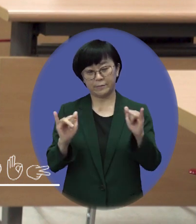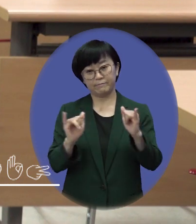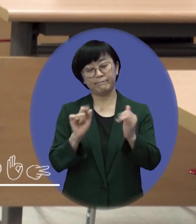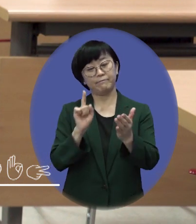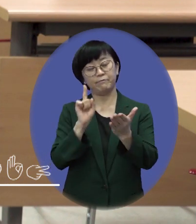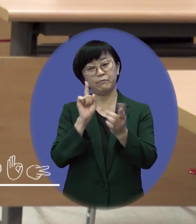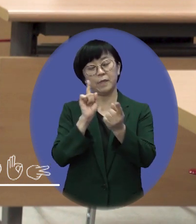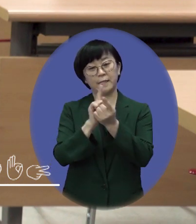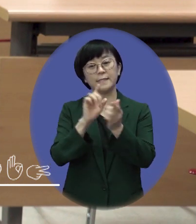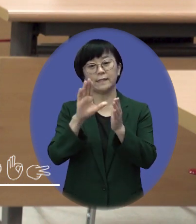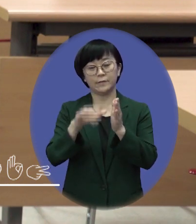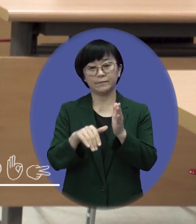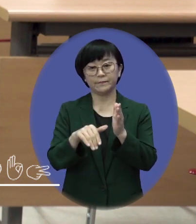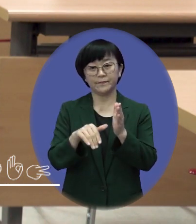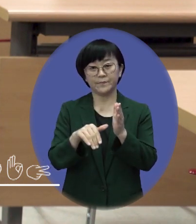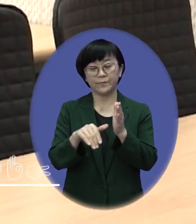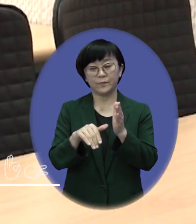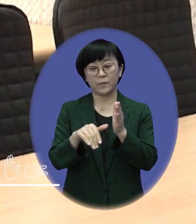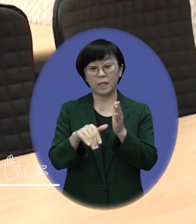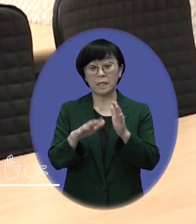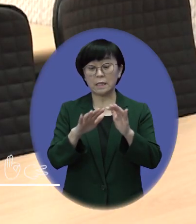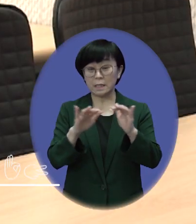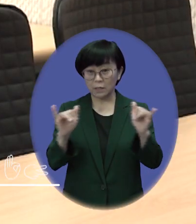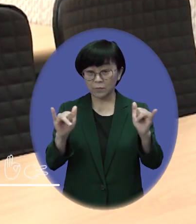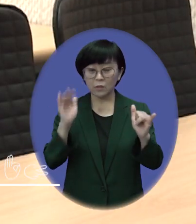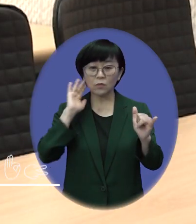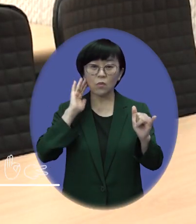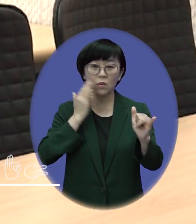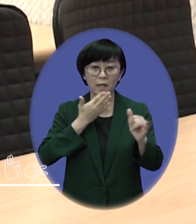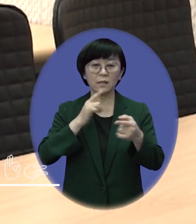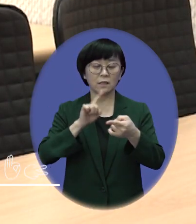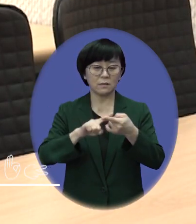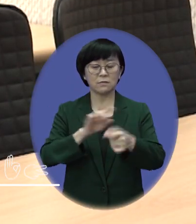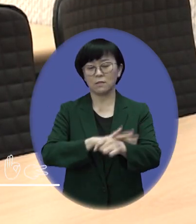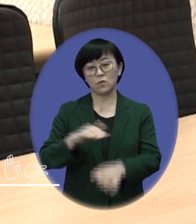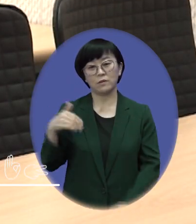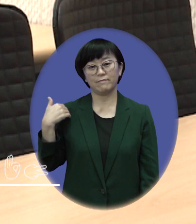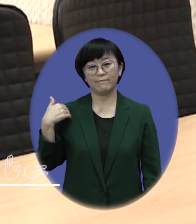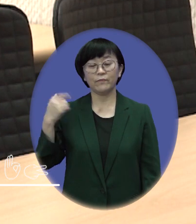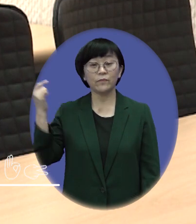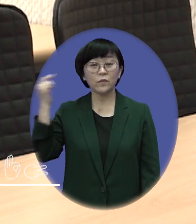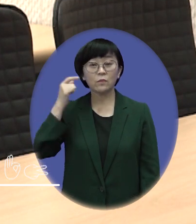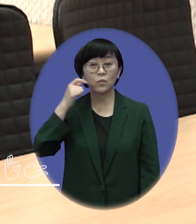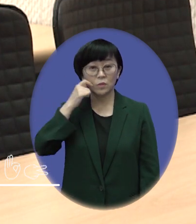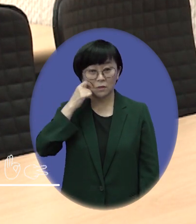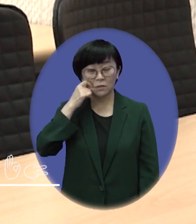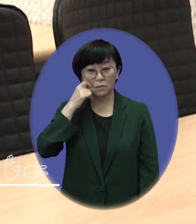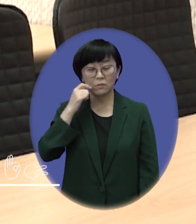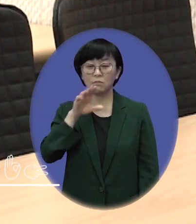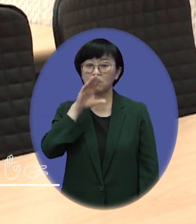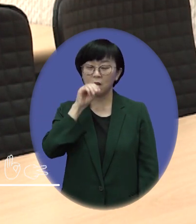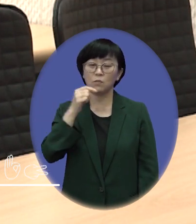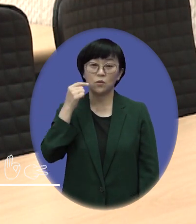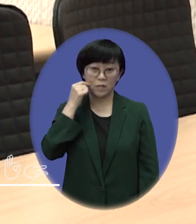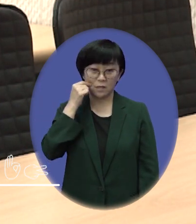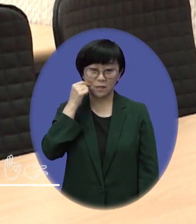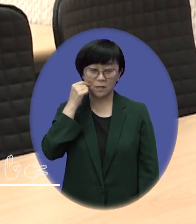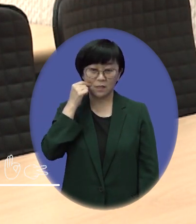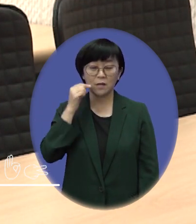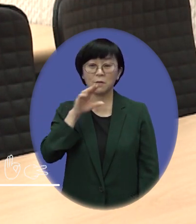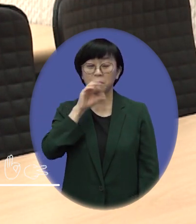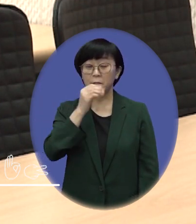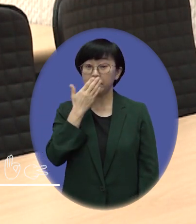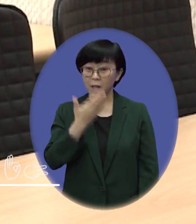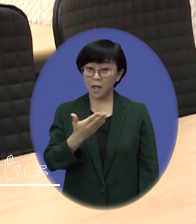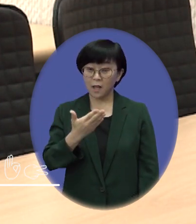청각장애 농인들을 만났을 때 일단 사람들이 농인이라는 거를 잘 모르고 듣지 못하는 거하고 말